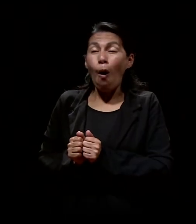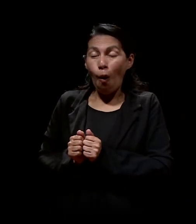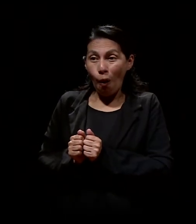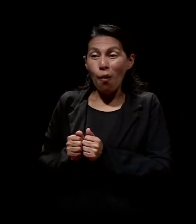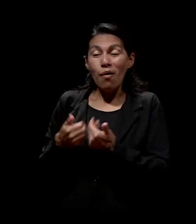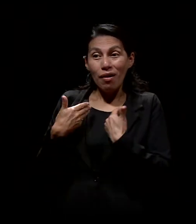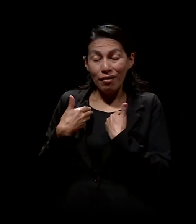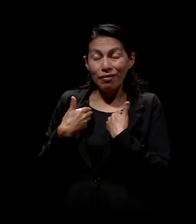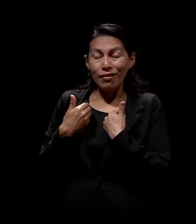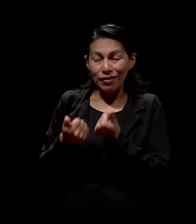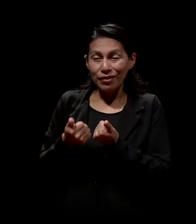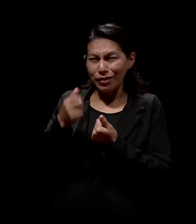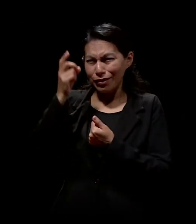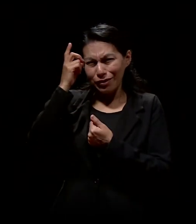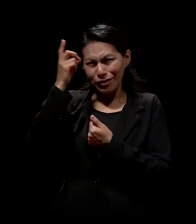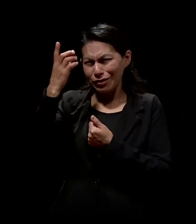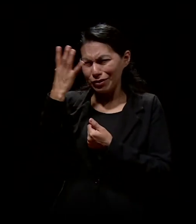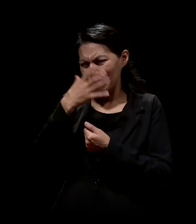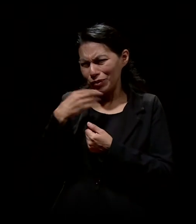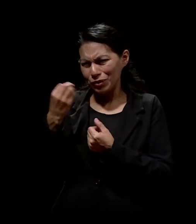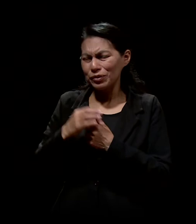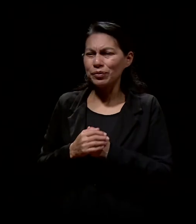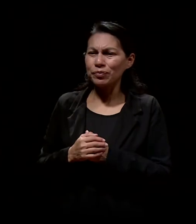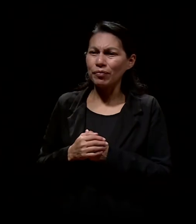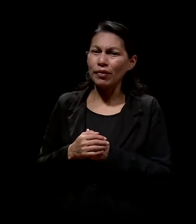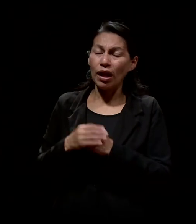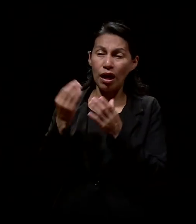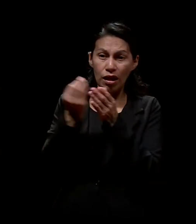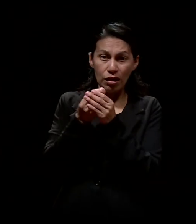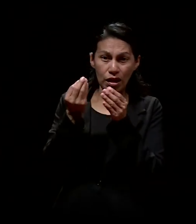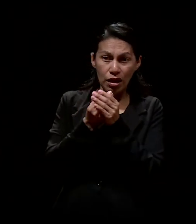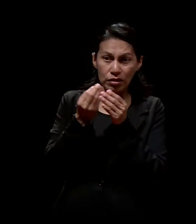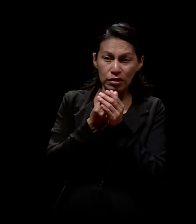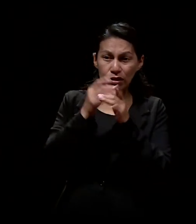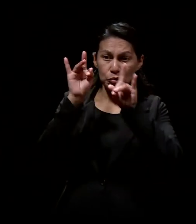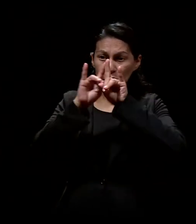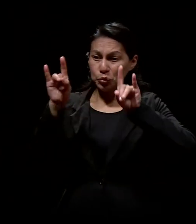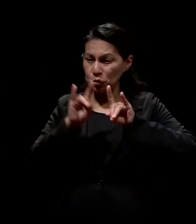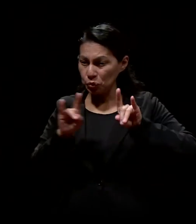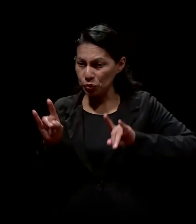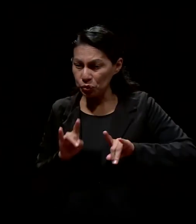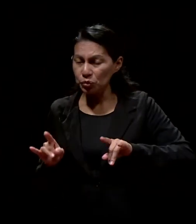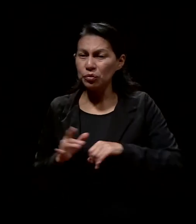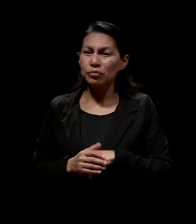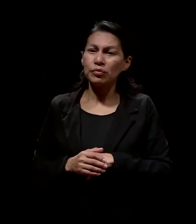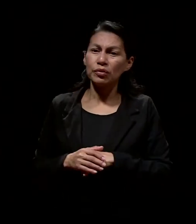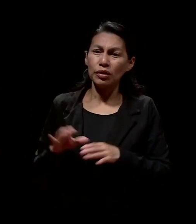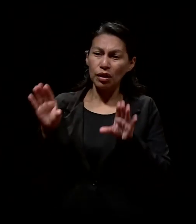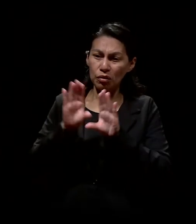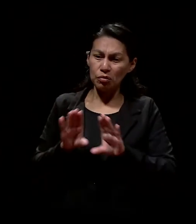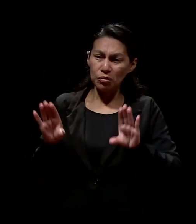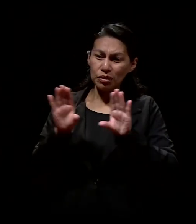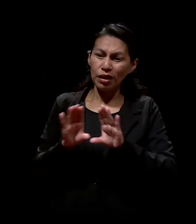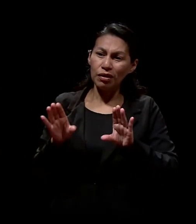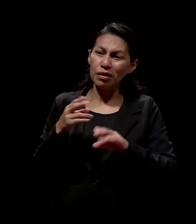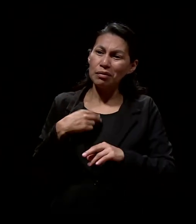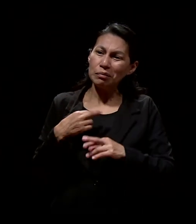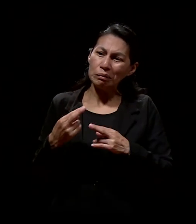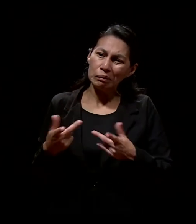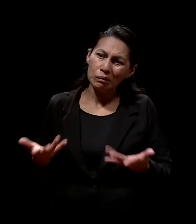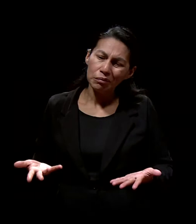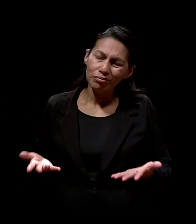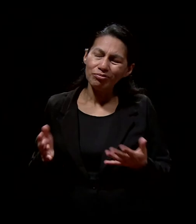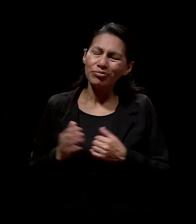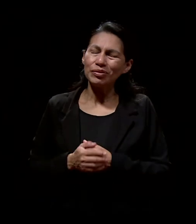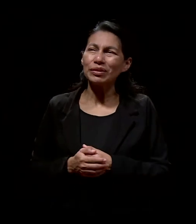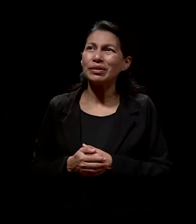empecé a ver las maravillas de Dios. Sin embargo, pasó el tiempo, las clases iban a ser virtuales por la situación que estábamos pasando. La computadora que